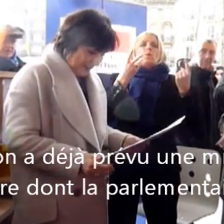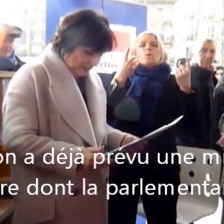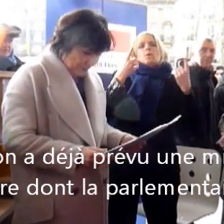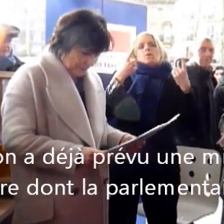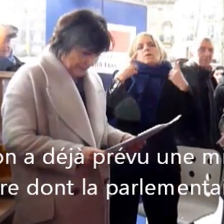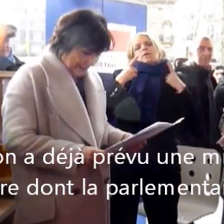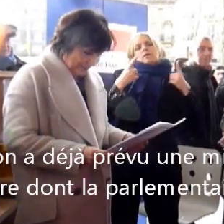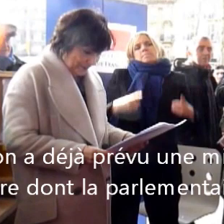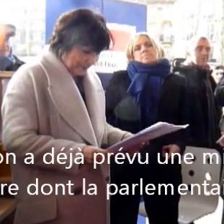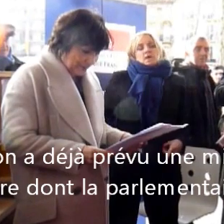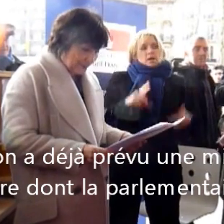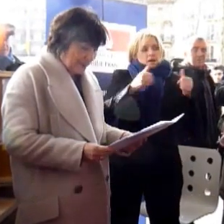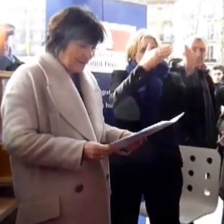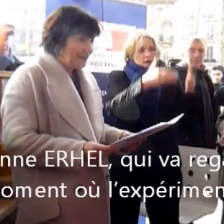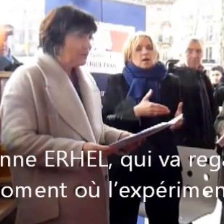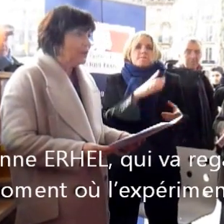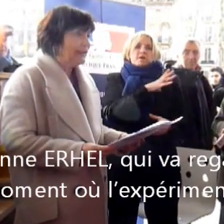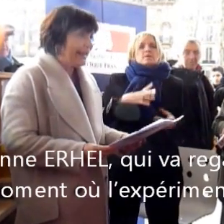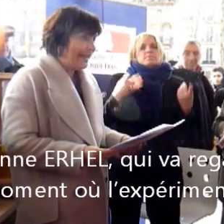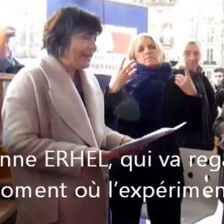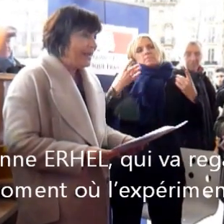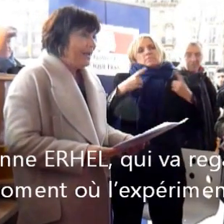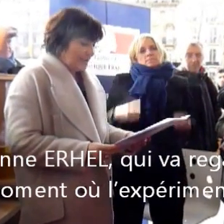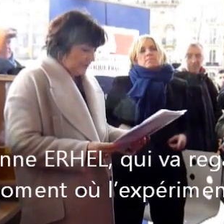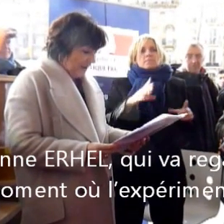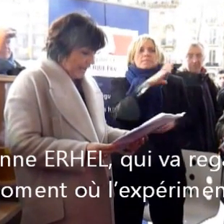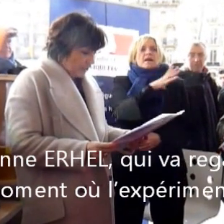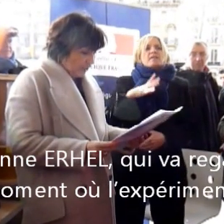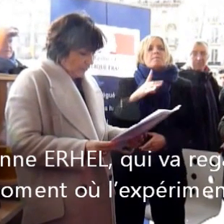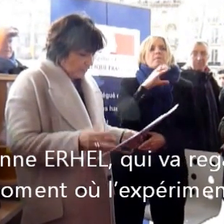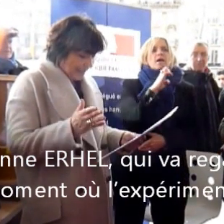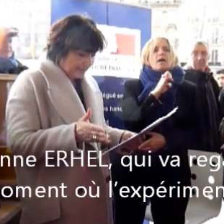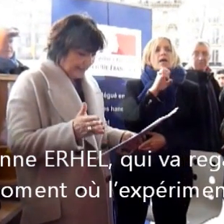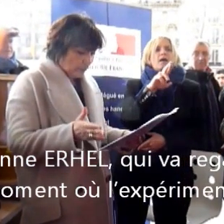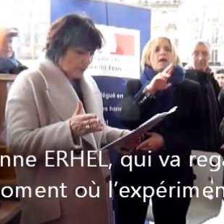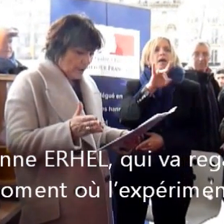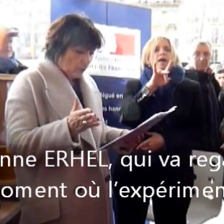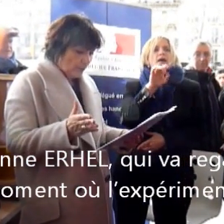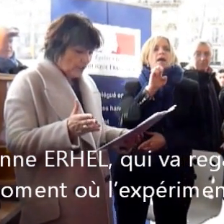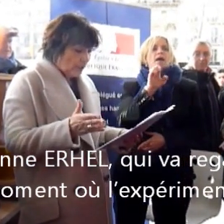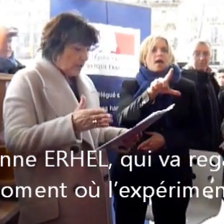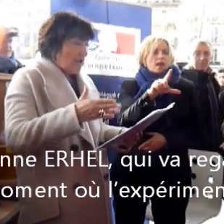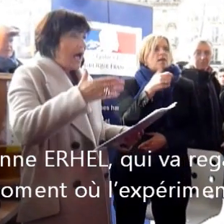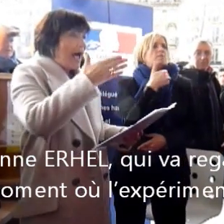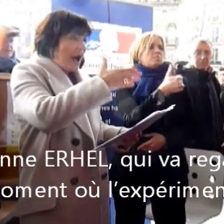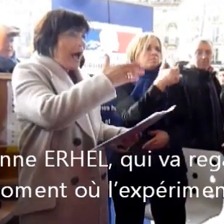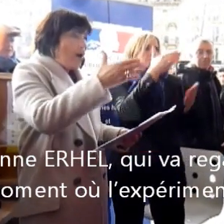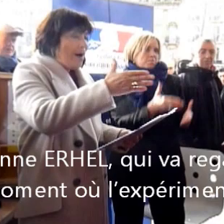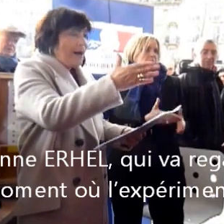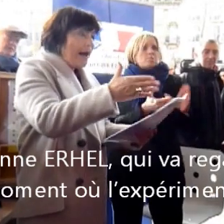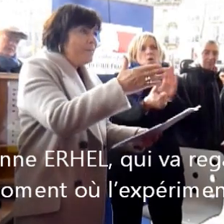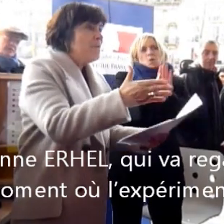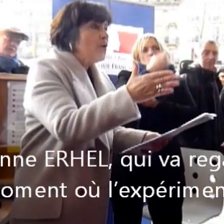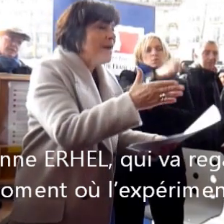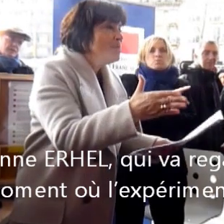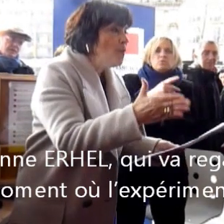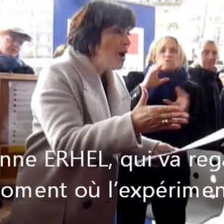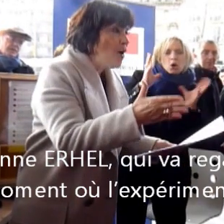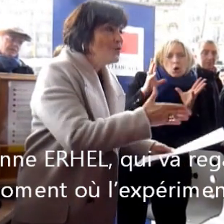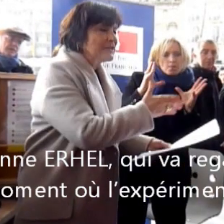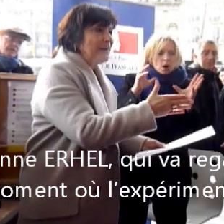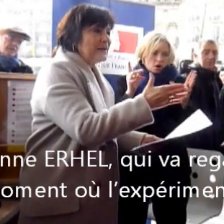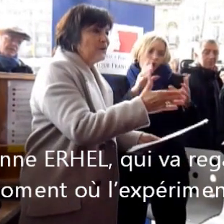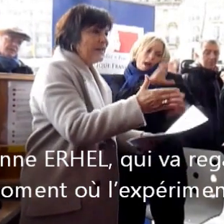dont la parlementaire est ici, Corinne Hérel, qui va regarder comment on peut, au